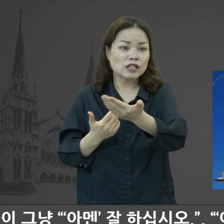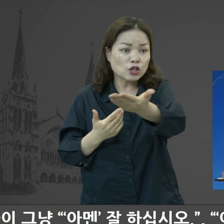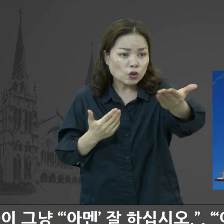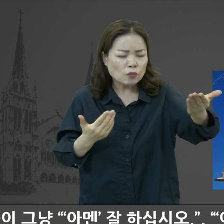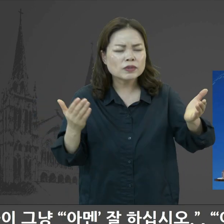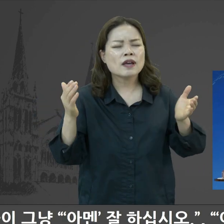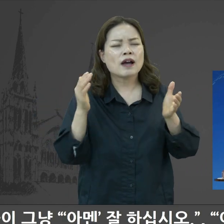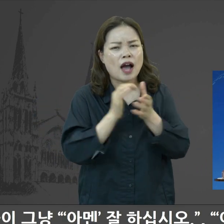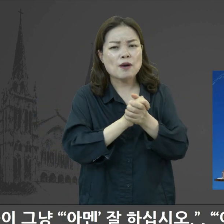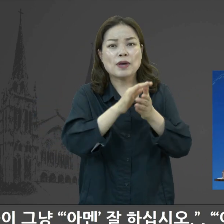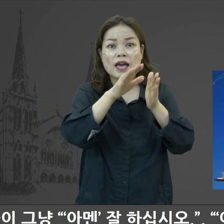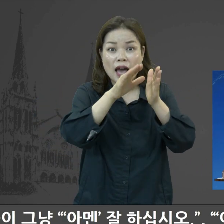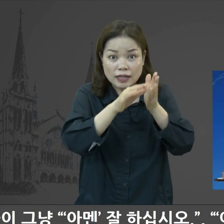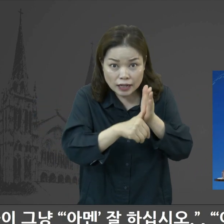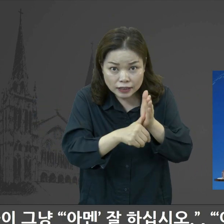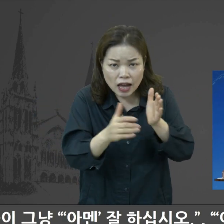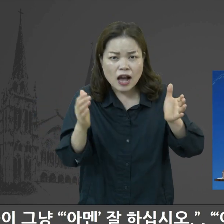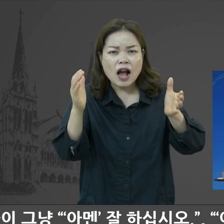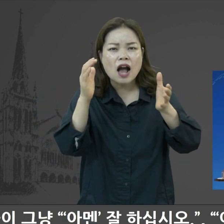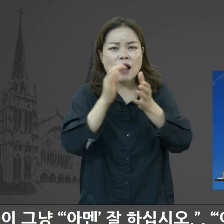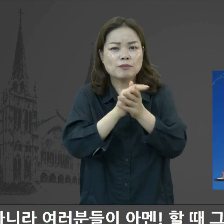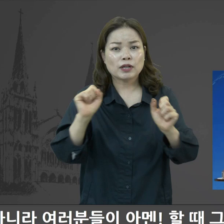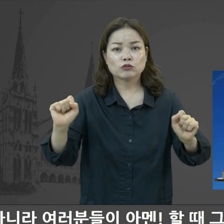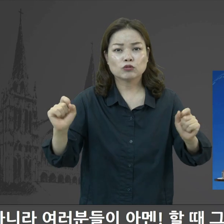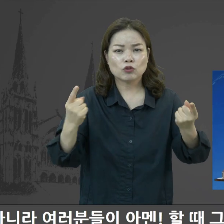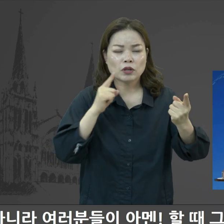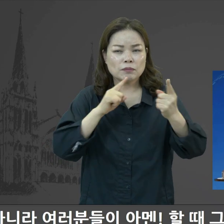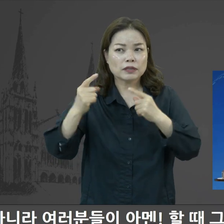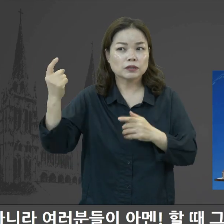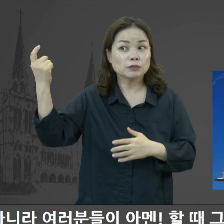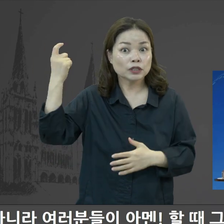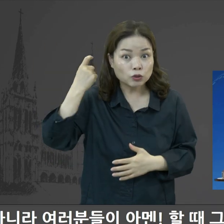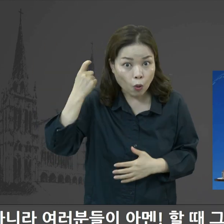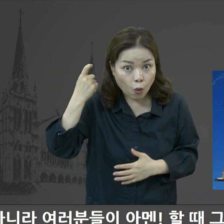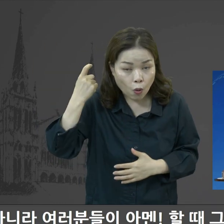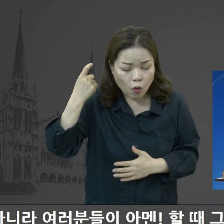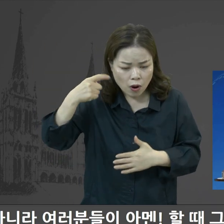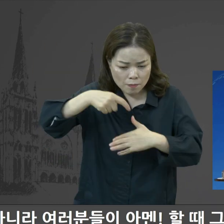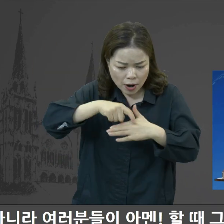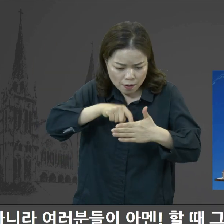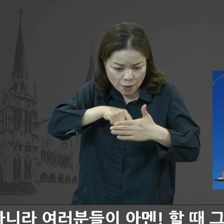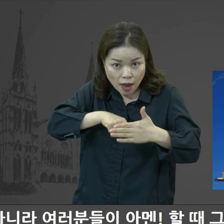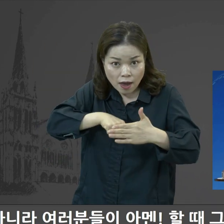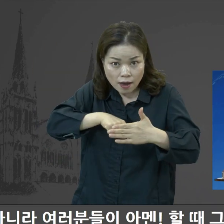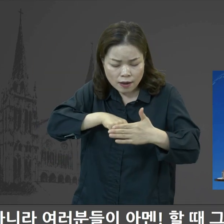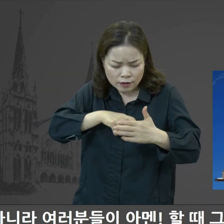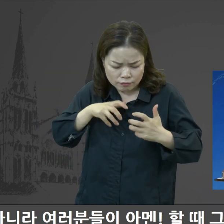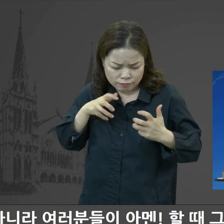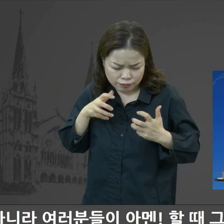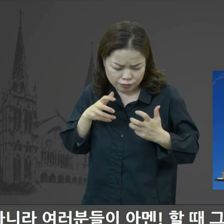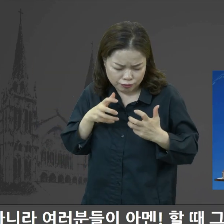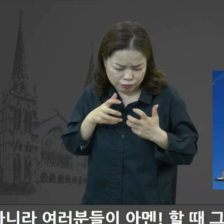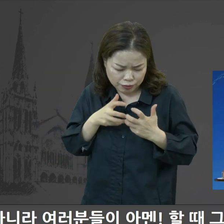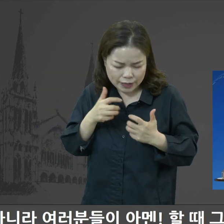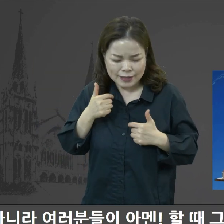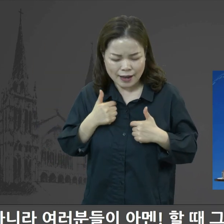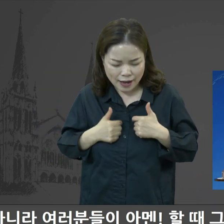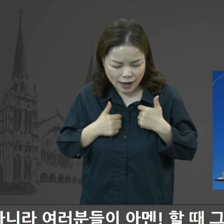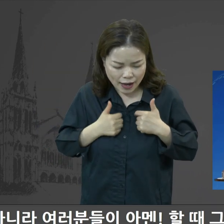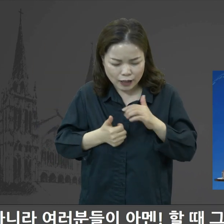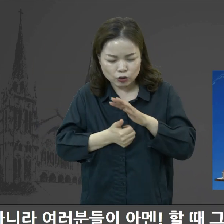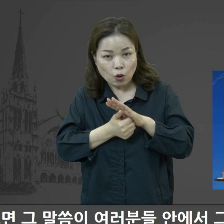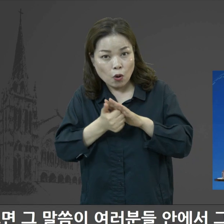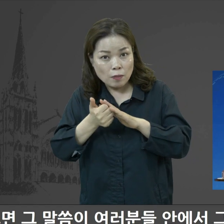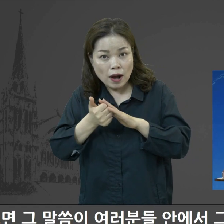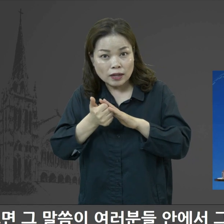여러분들이 아멘 할 때 그 아멘함과 동시에 말씀을 탁 먹으면 그 말씀이 여러분들 안에서 그렇게 기쁨과